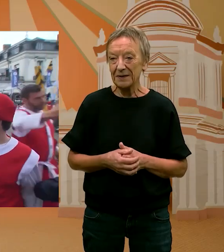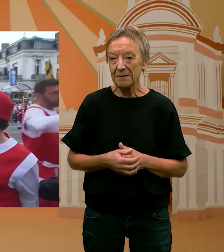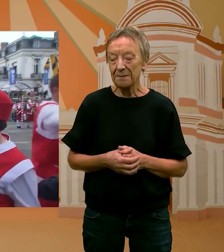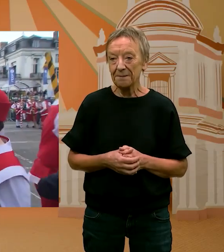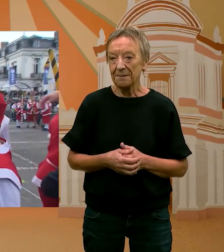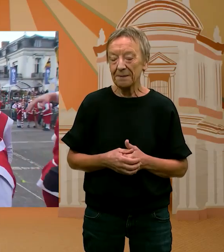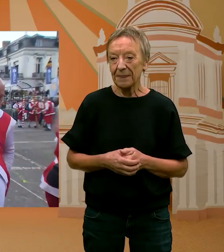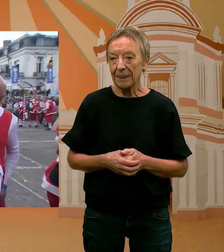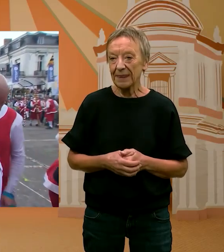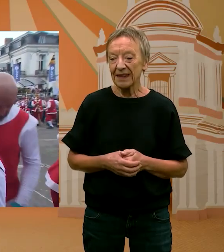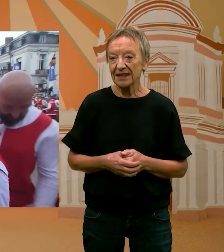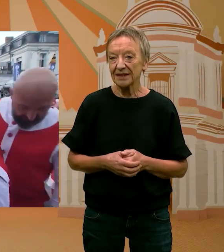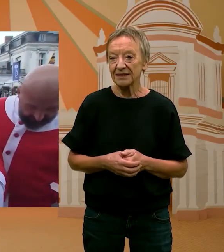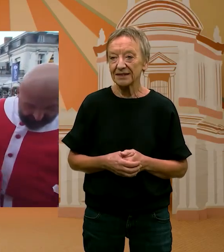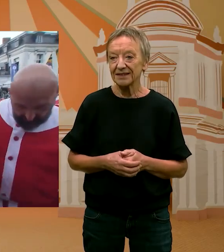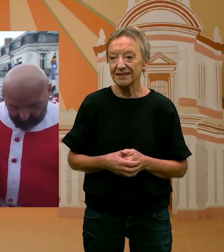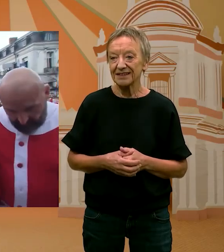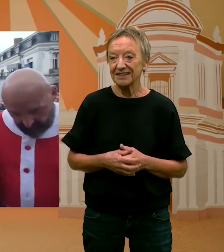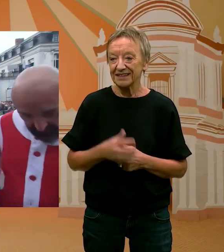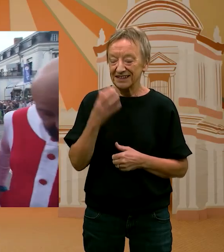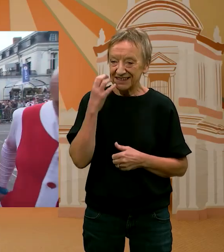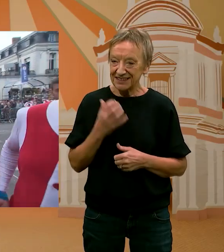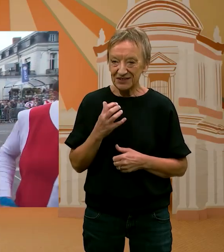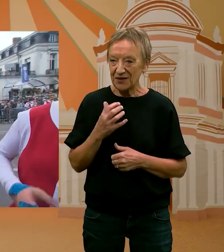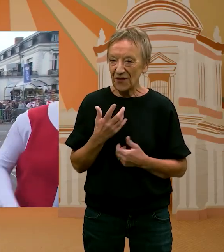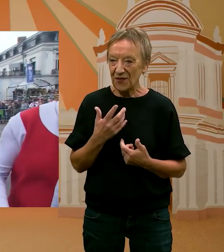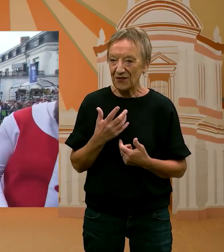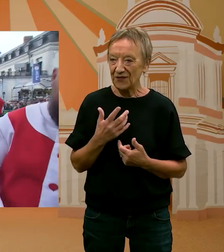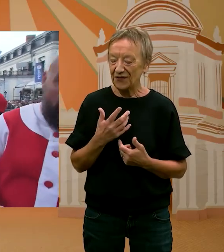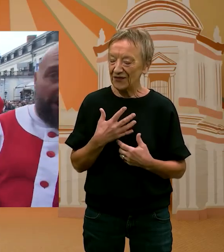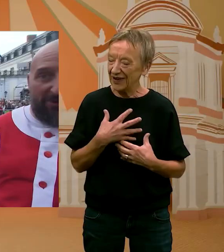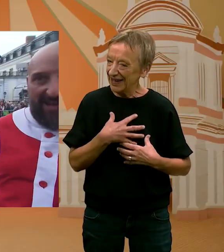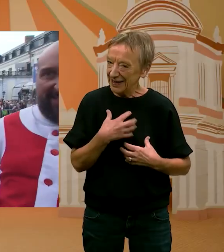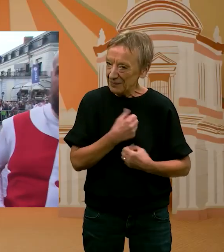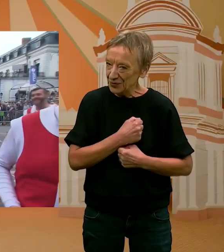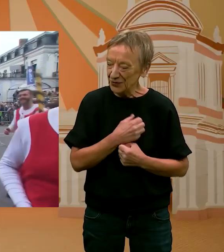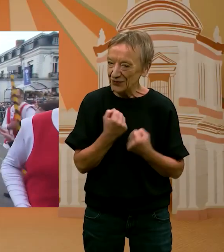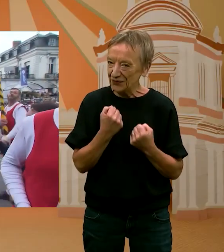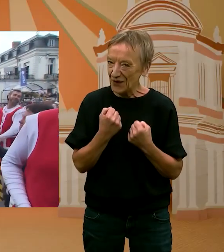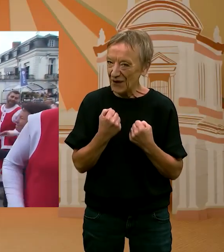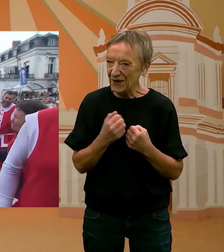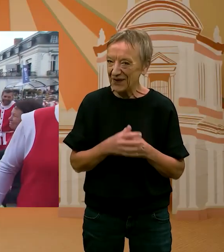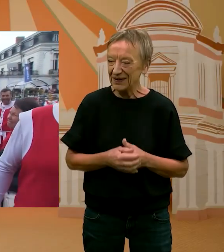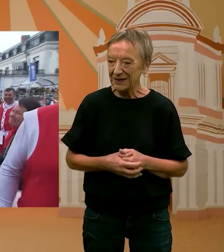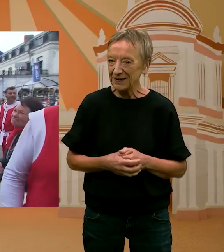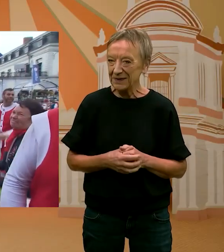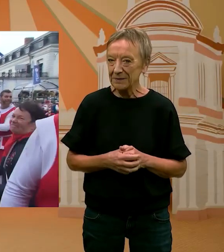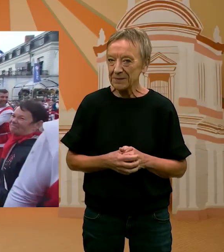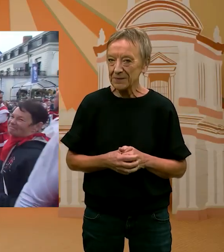Christophe, les larmes dans les yeux, c'est beaucoup d'émotions. Et en plus, tu t'es fait mal, effectivement. Beaucoup d'émotions, t'en avais